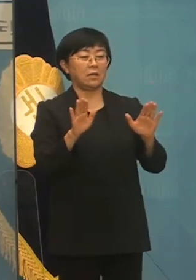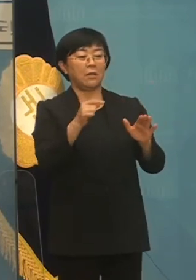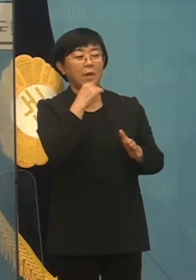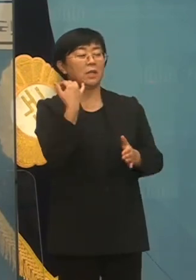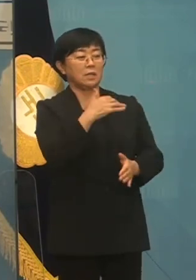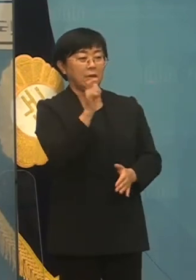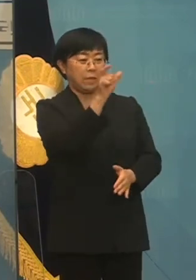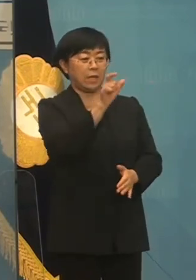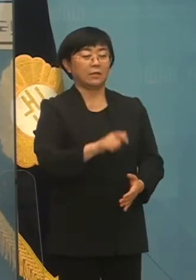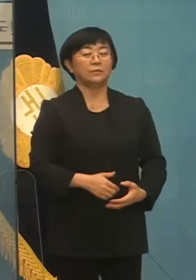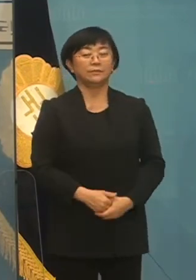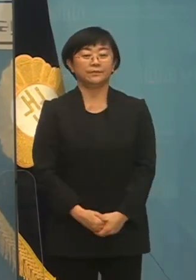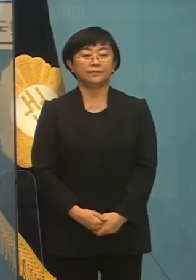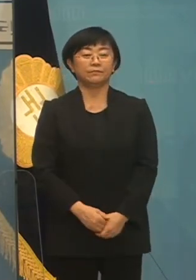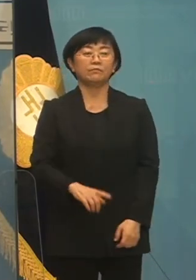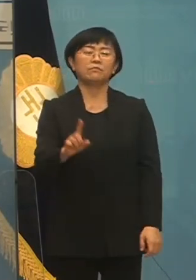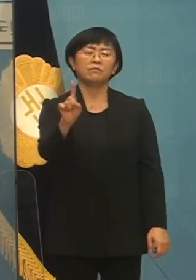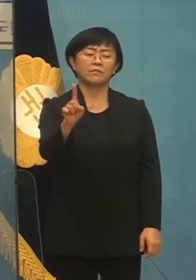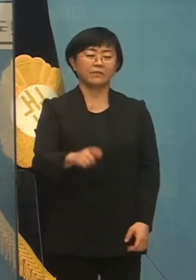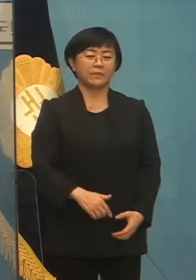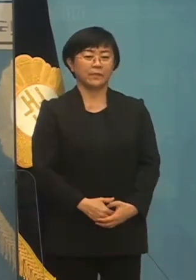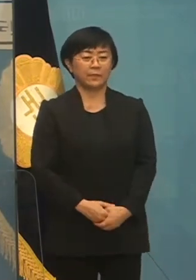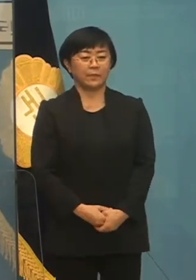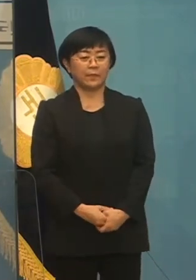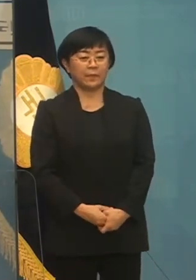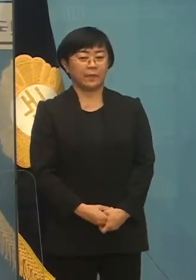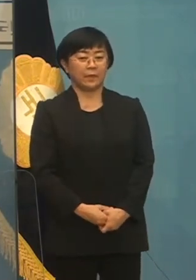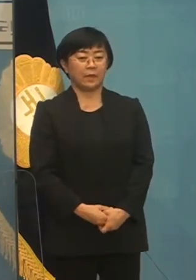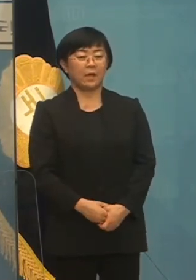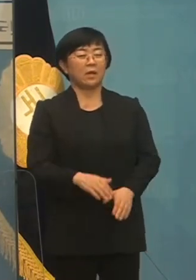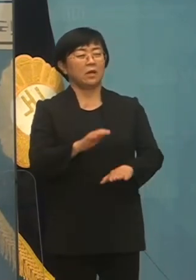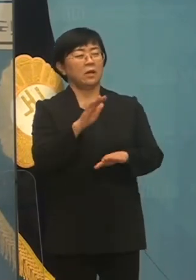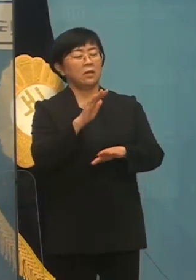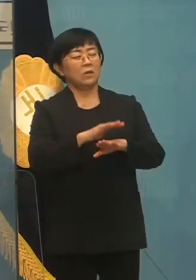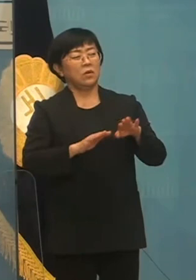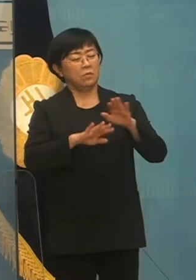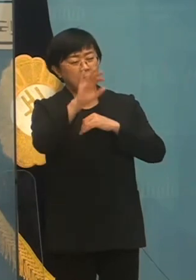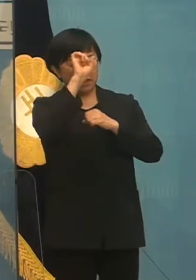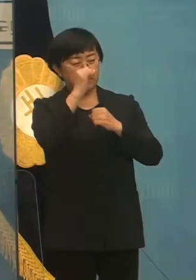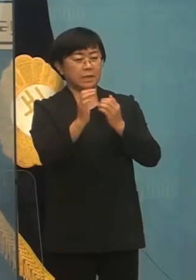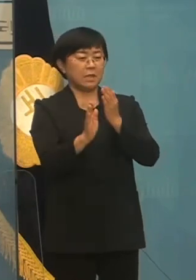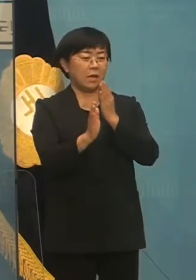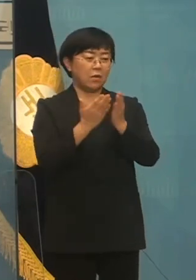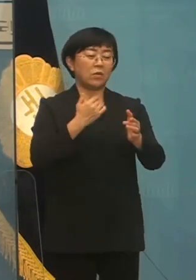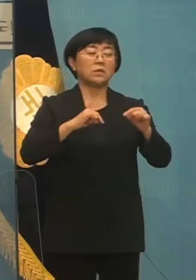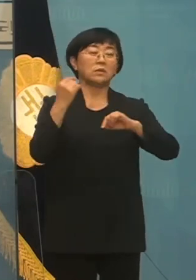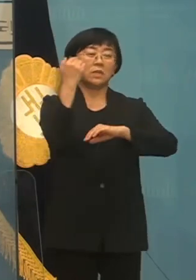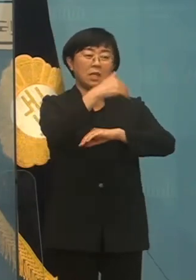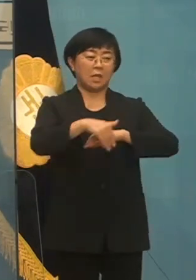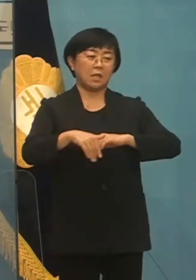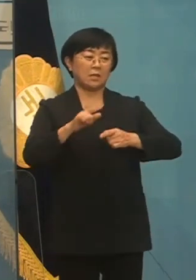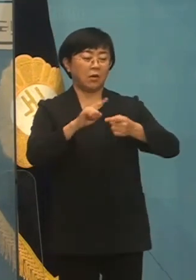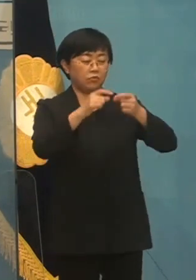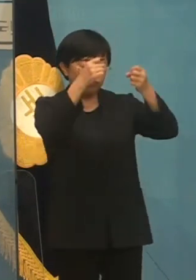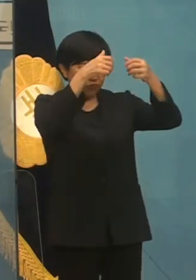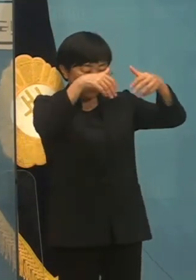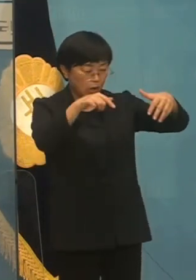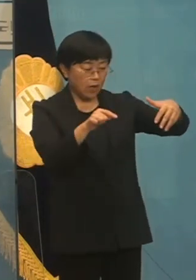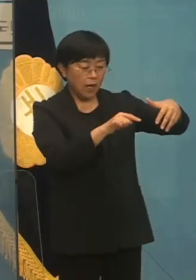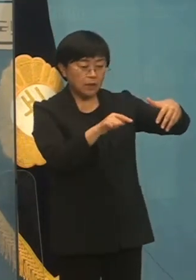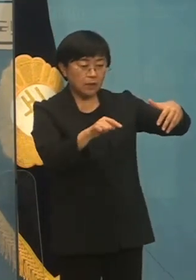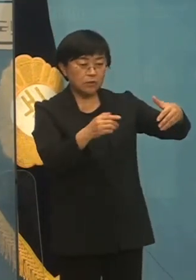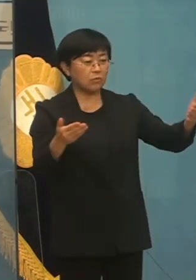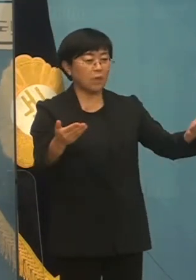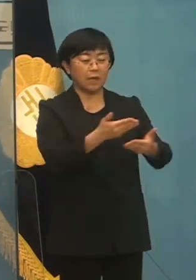있어요. 뭡니까? 이렇게 손발이 안 맞고 정책이 있어서 왔다 갔다 하는 정부가